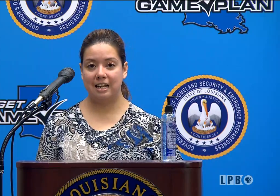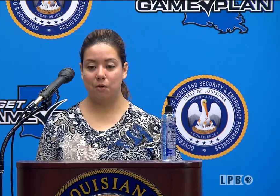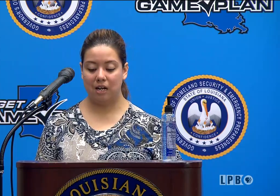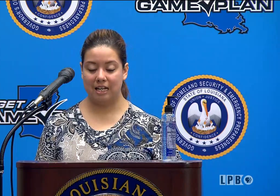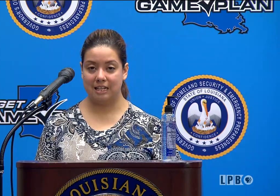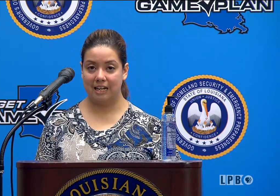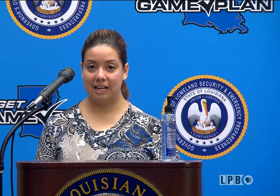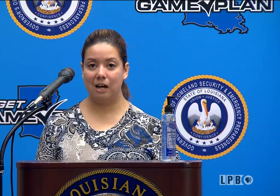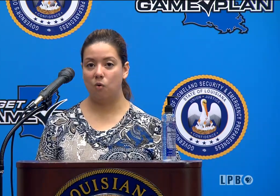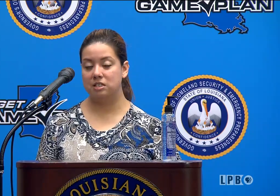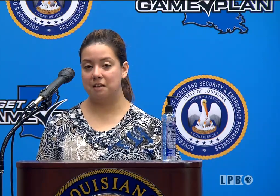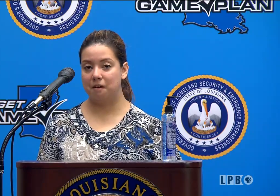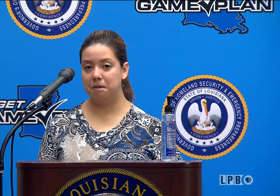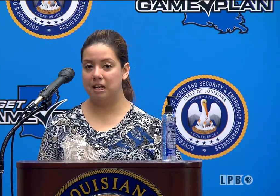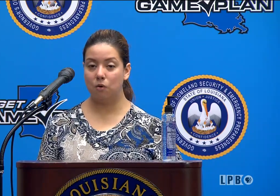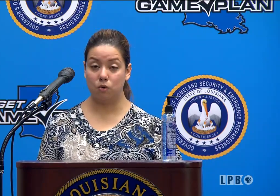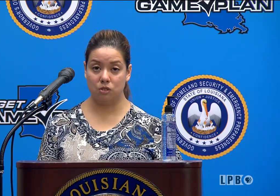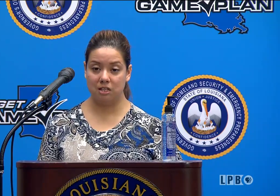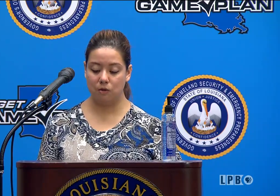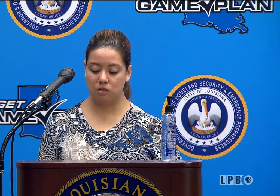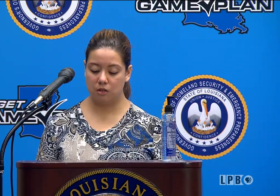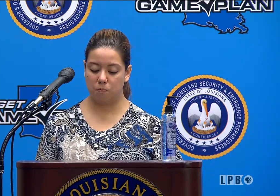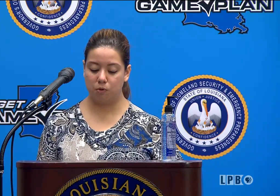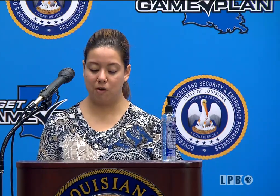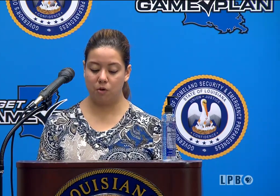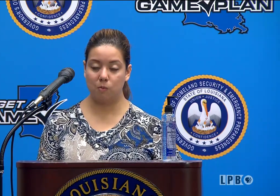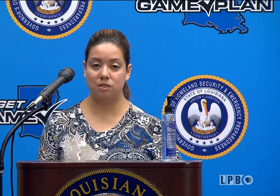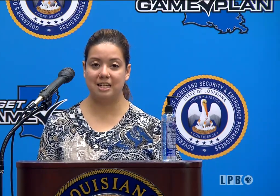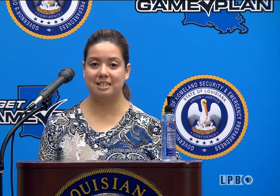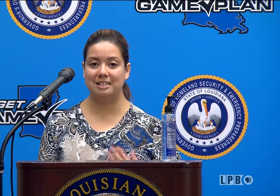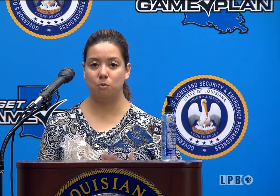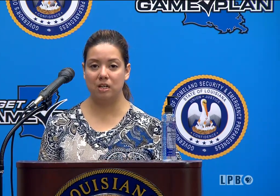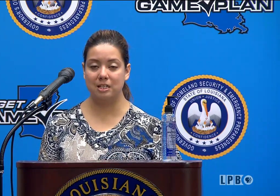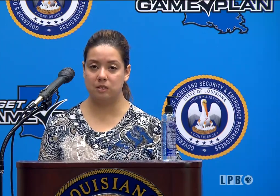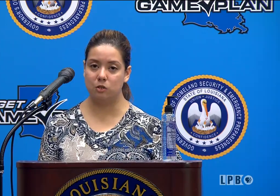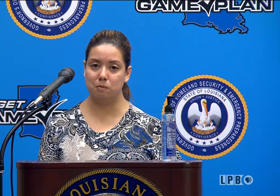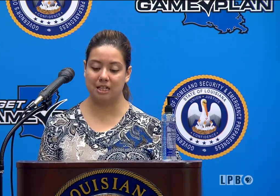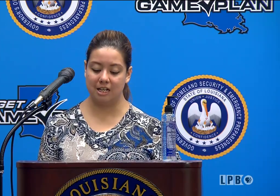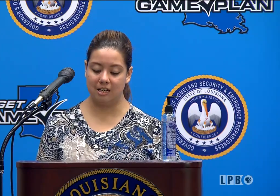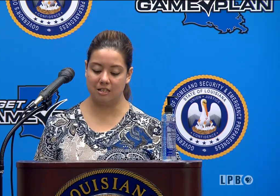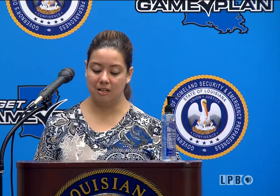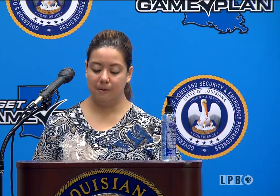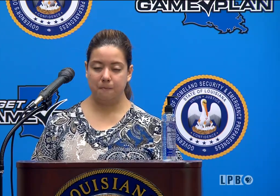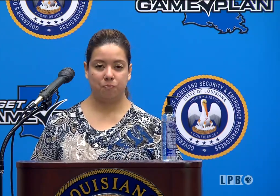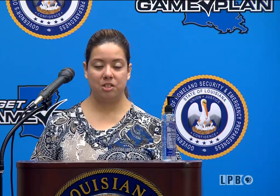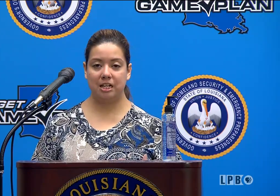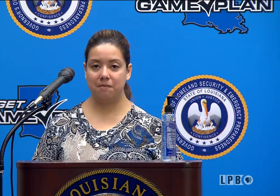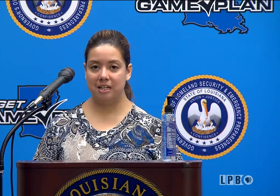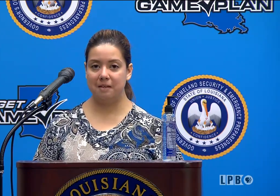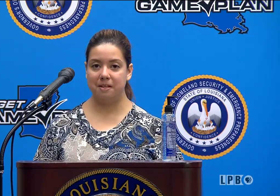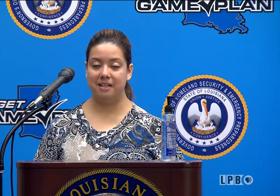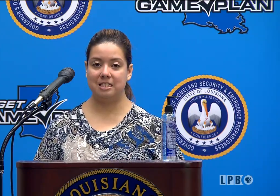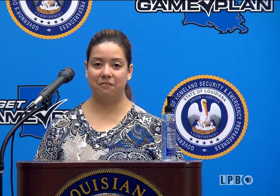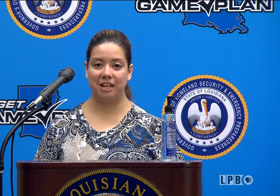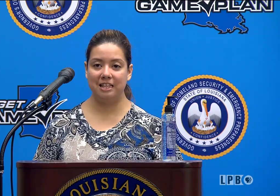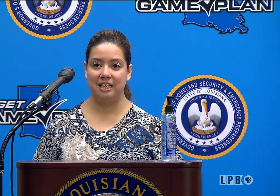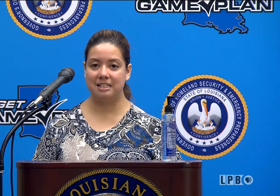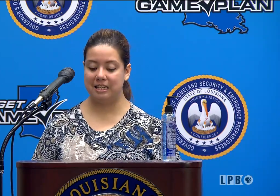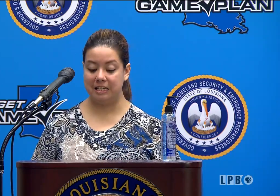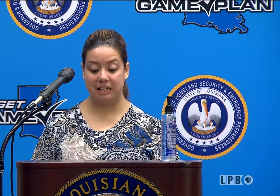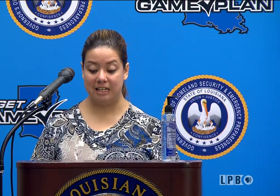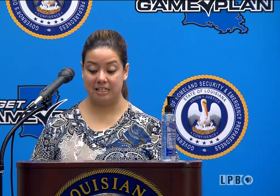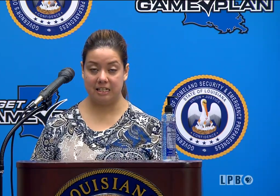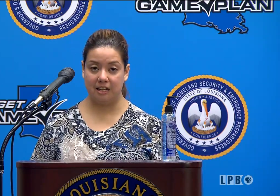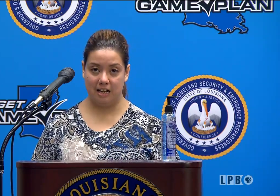otra casa, a una casa ajena o sea de familia o conocidos, por favor, como sea, asegúrense de usar sus mascarillas, ya que vienen de viviendas